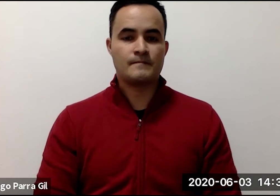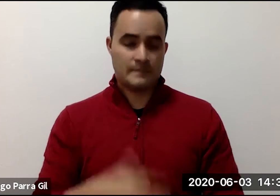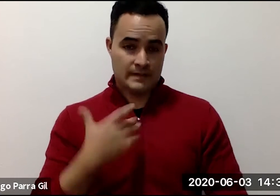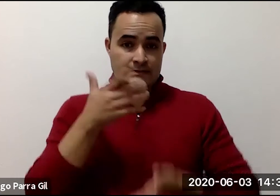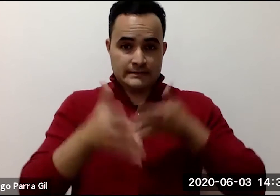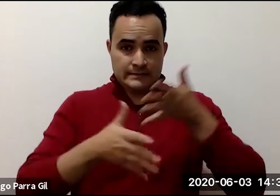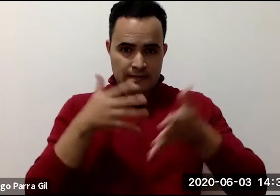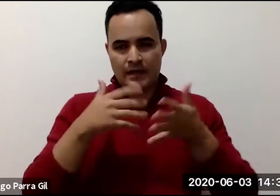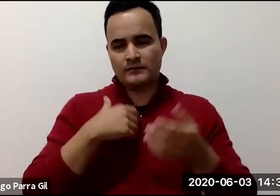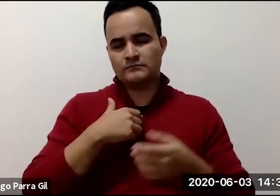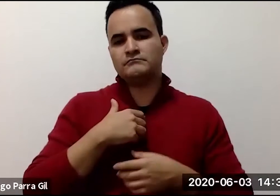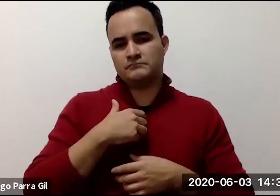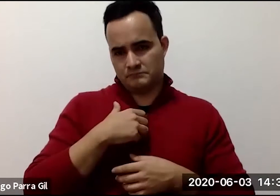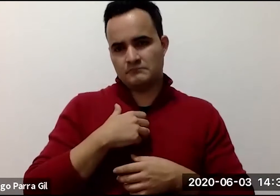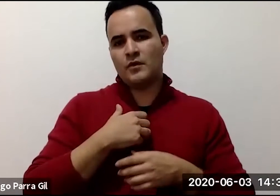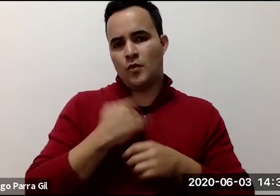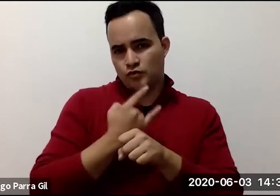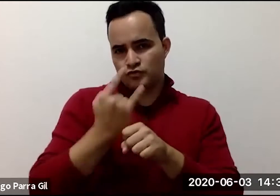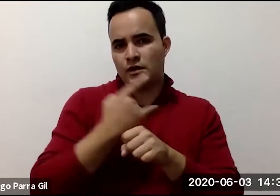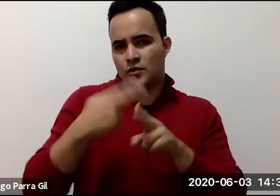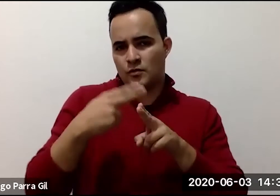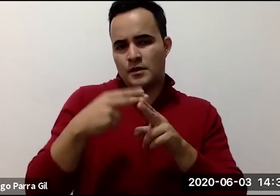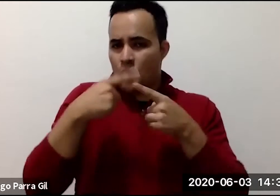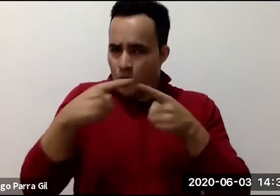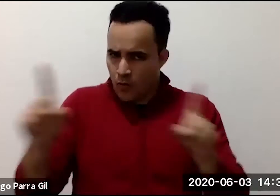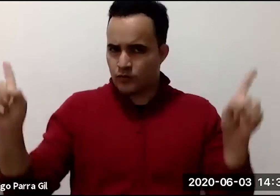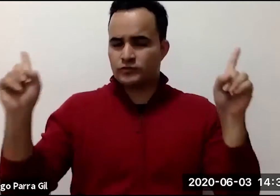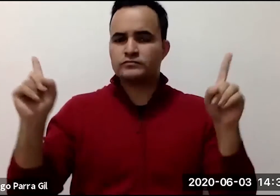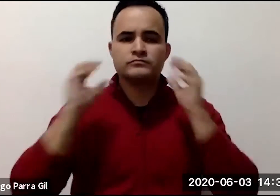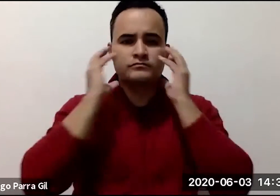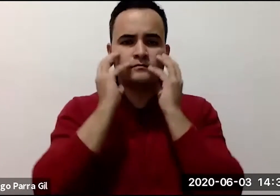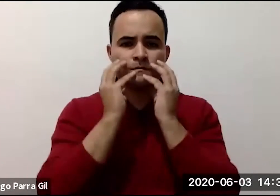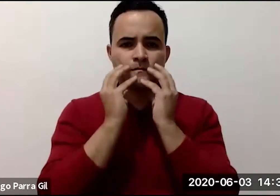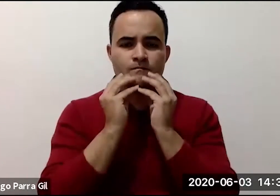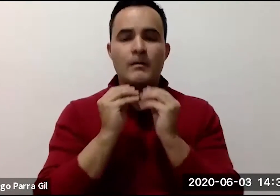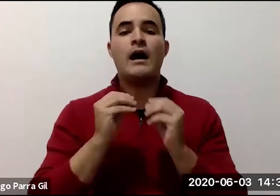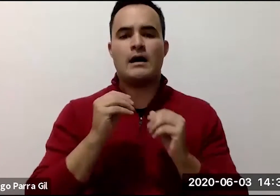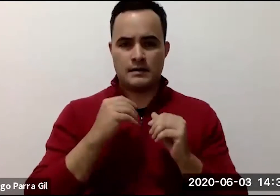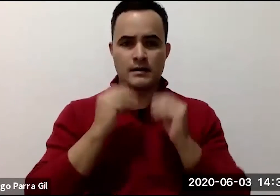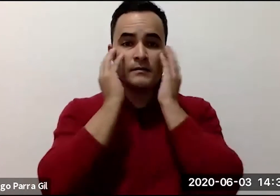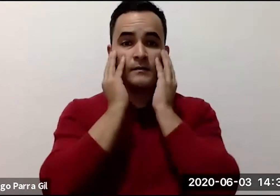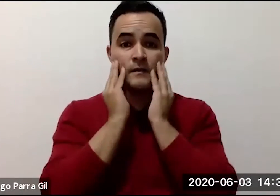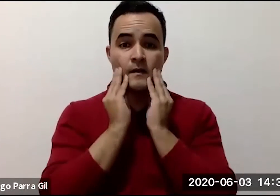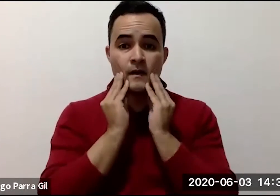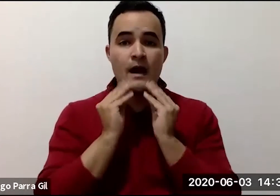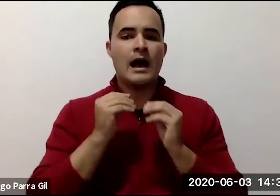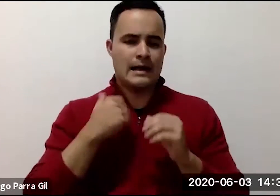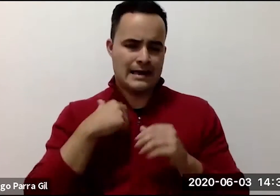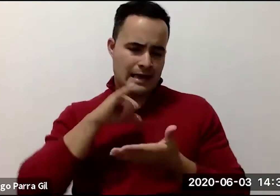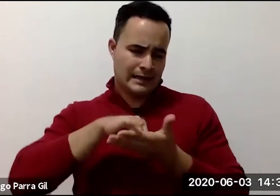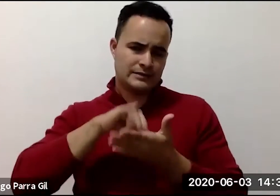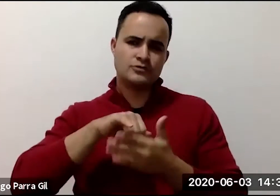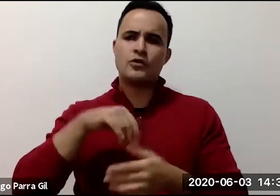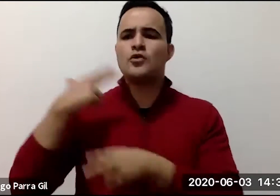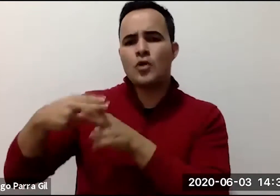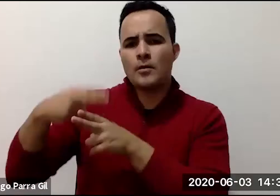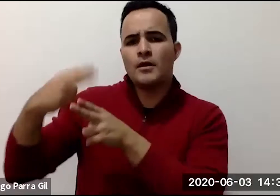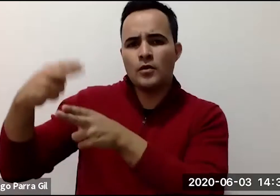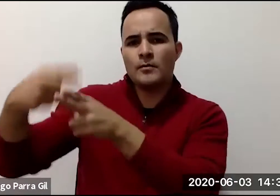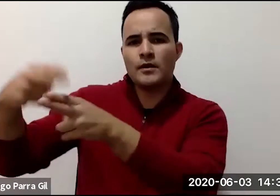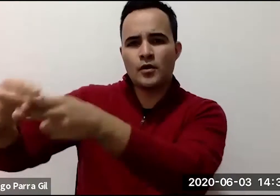con el que pretendo reconocer hoy la fuerza de la desnormalización, más allá de las